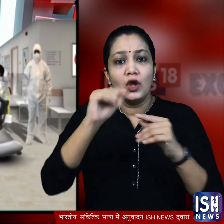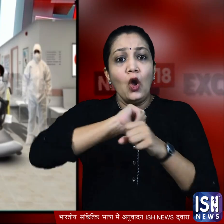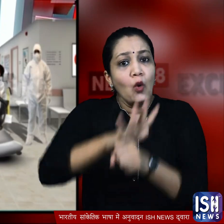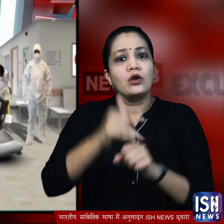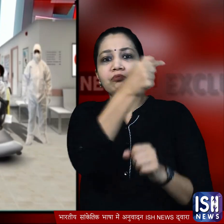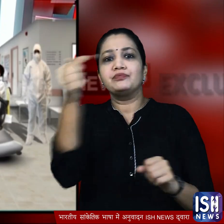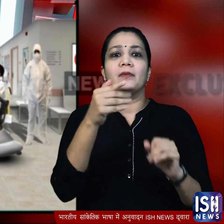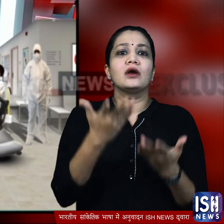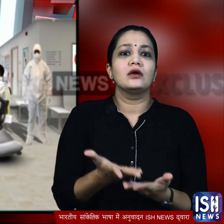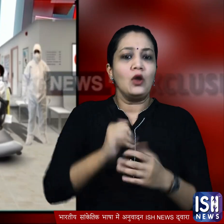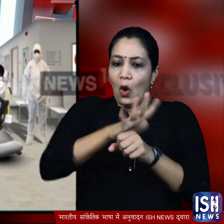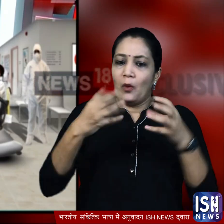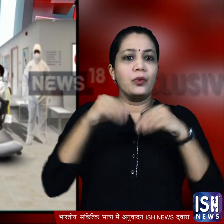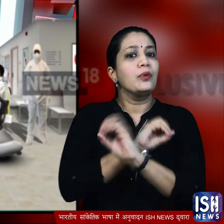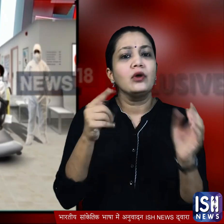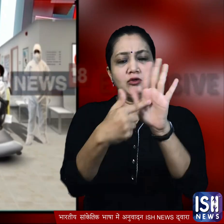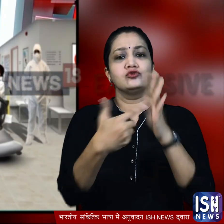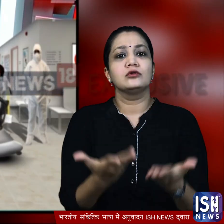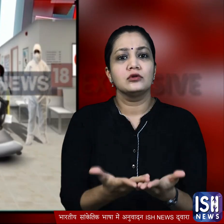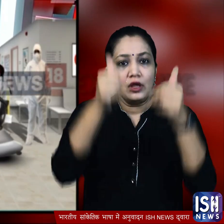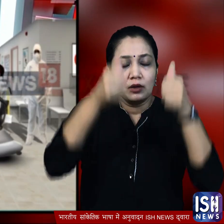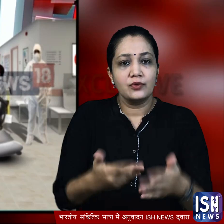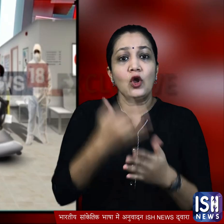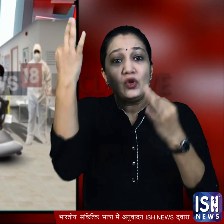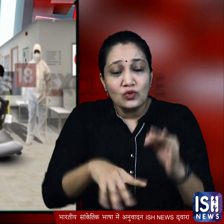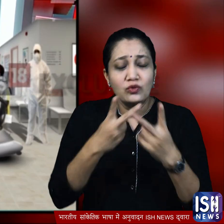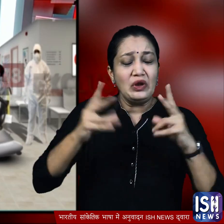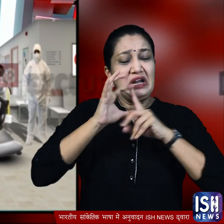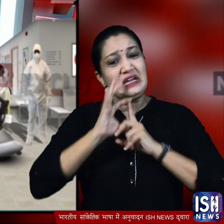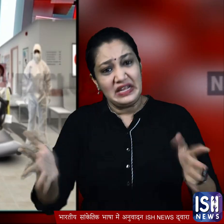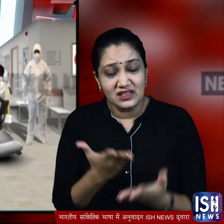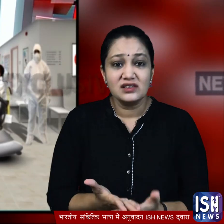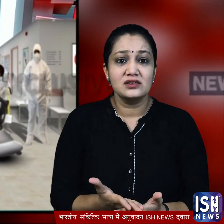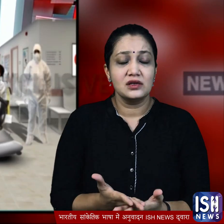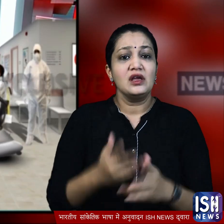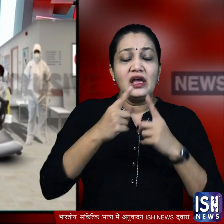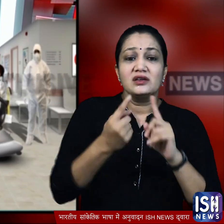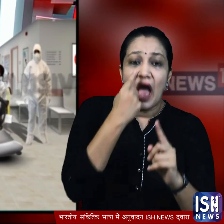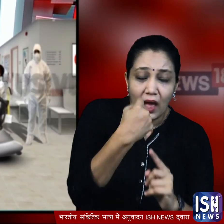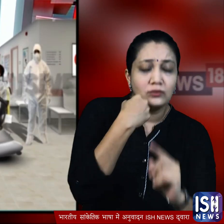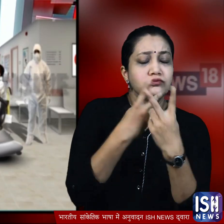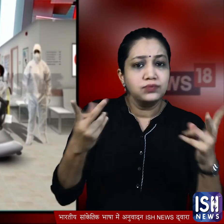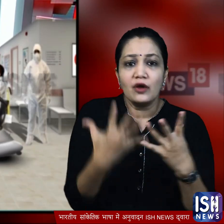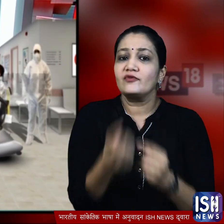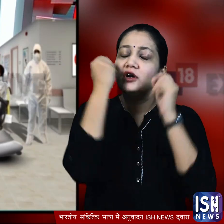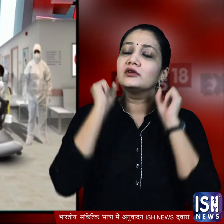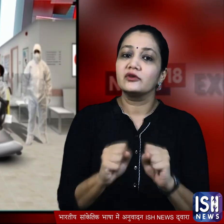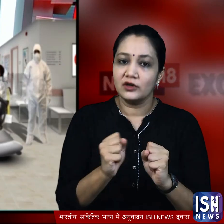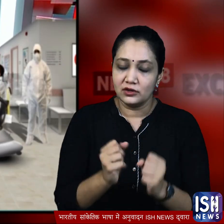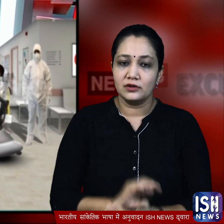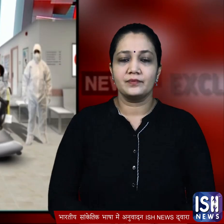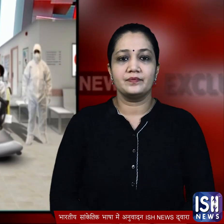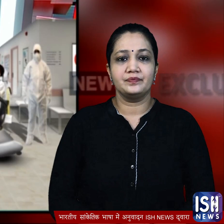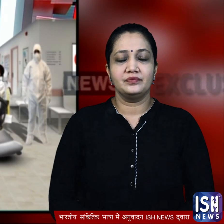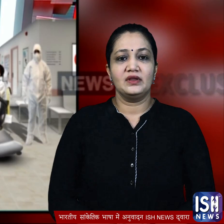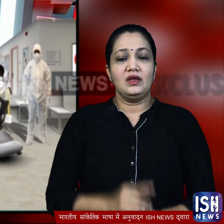रिपोर्ट नेगेटिव आ रही है। यानी कोरोना का नया रूप इतना खतरनाक है कि इस तरह के टेस्ट से इसका पता लगाना मुश्किल हो गया